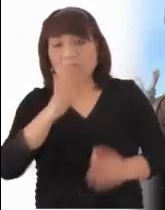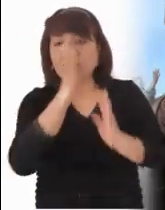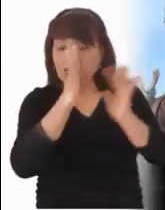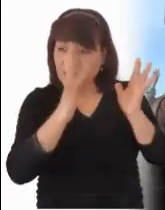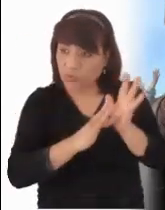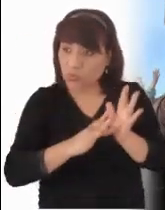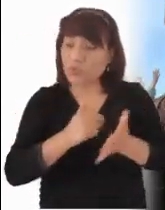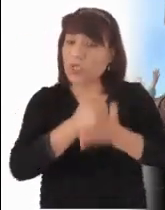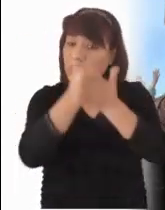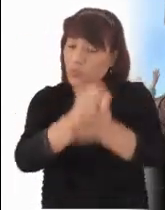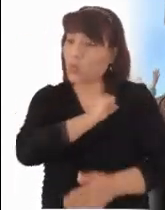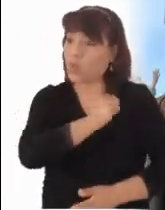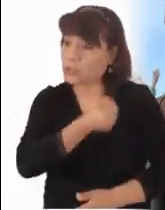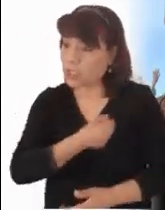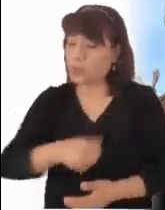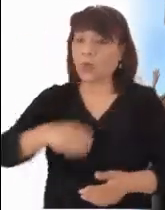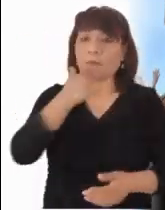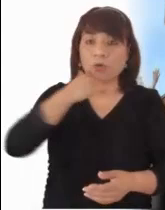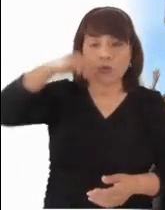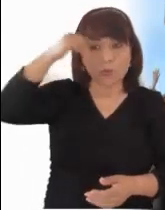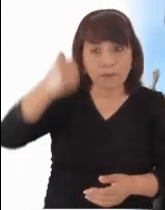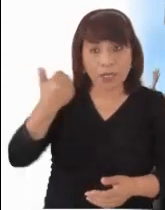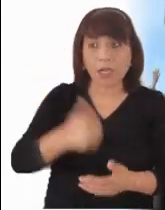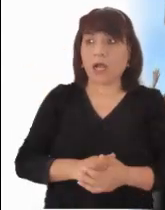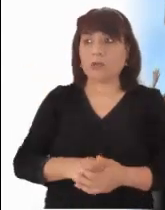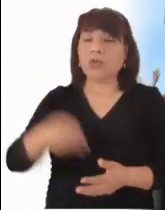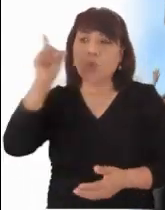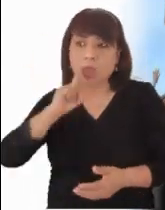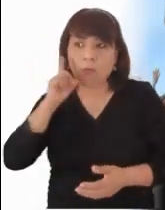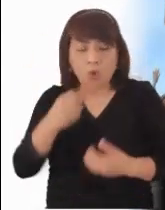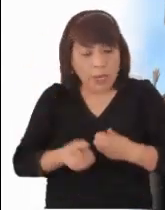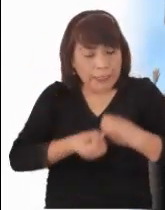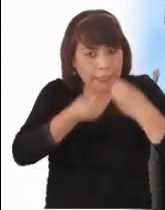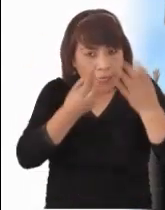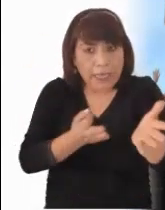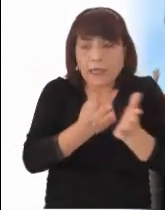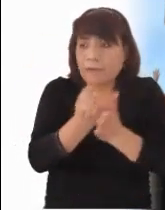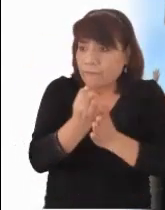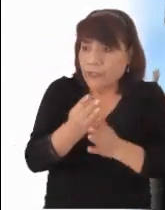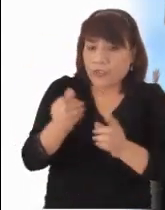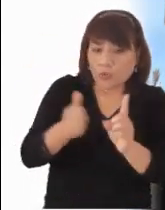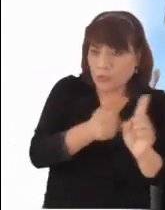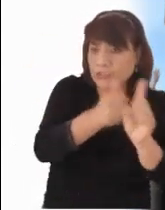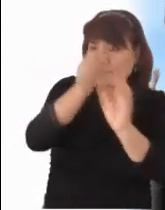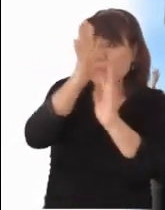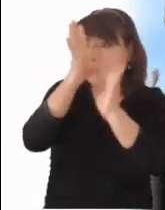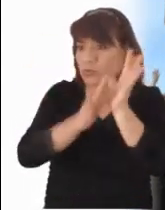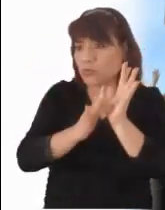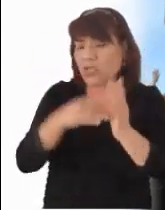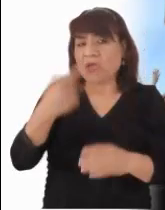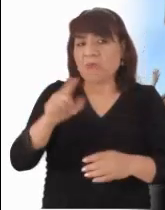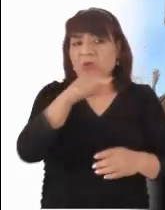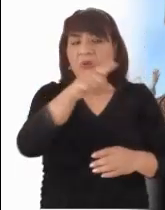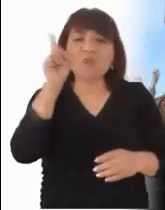había curado, reconocían que era una fiel discípula del Maestro, nadie dudaba de su entrega, pero era